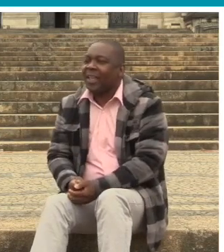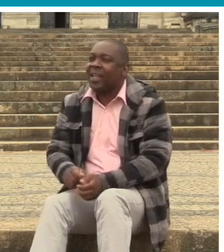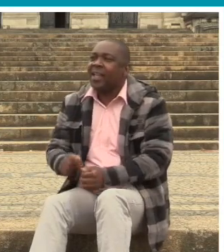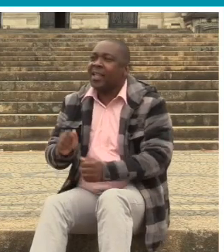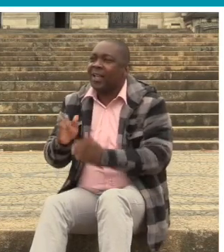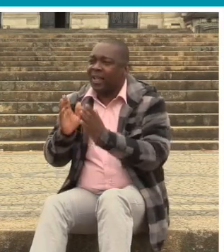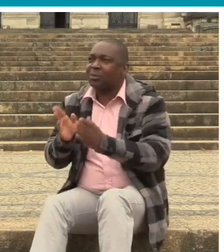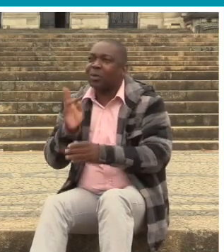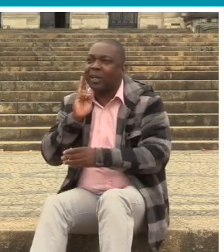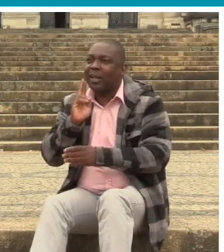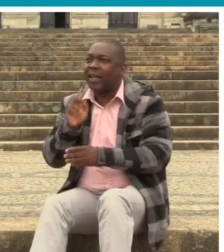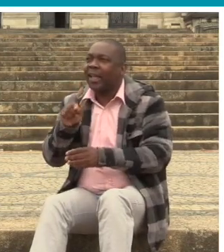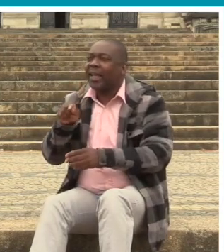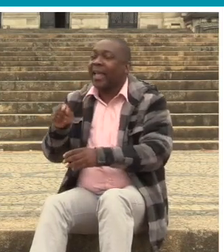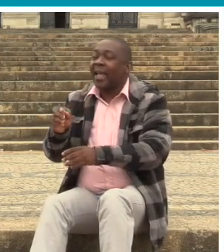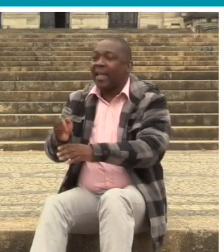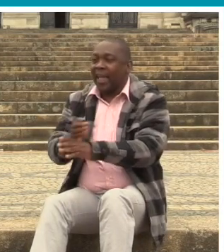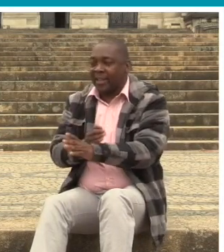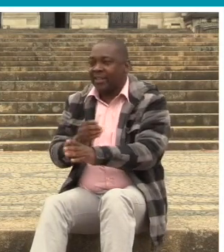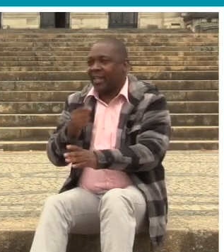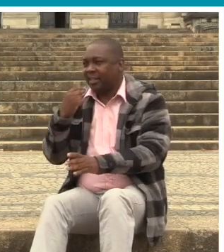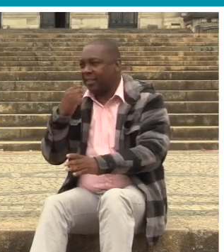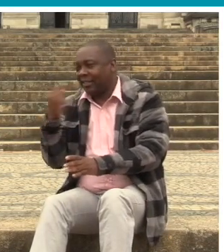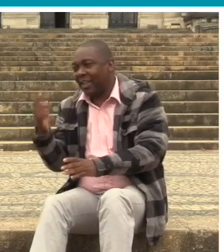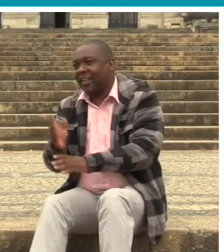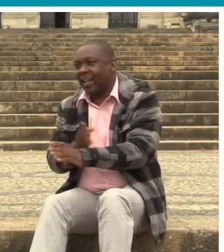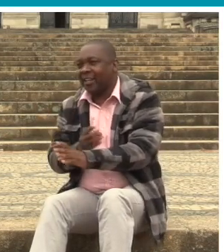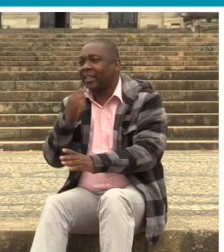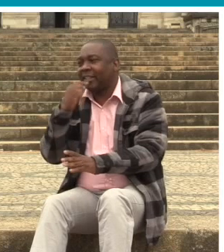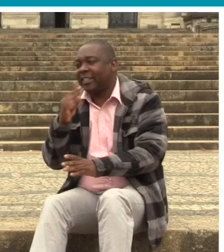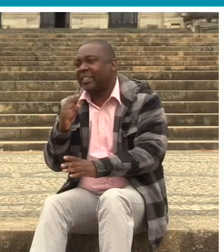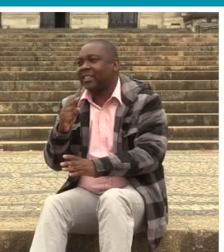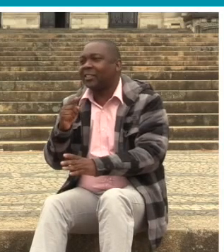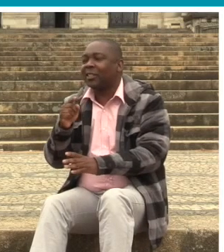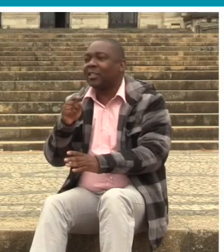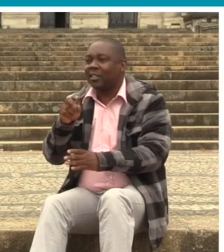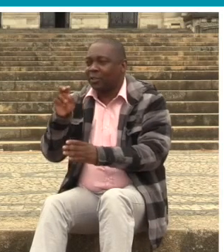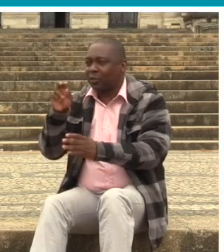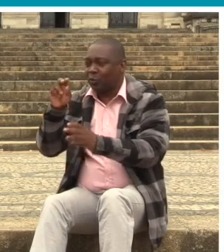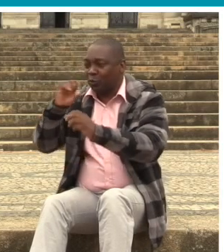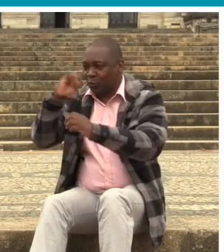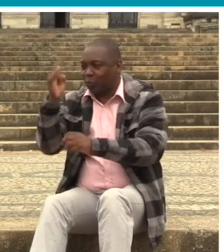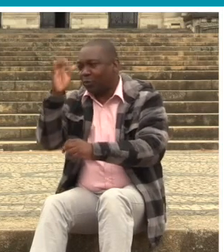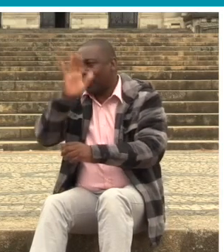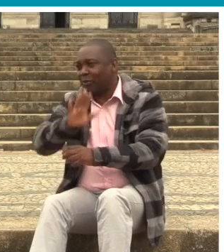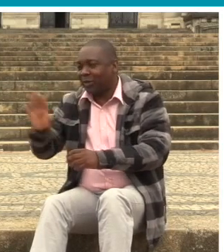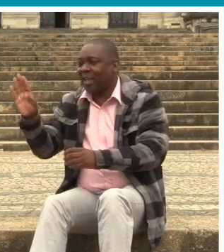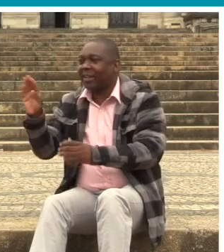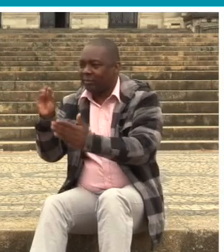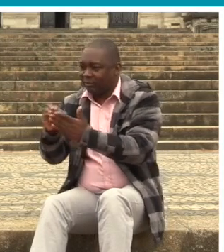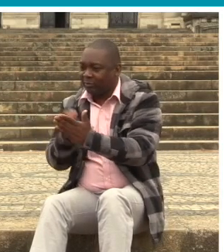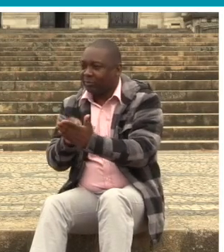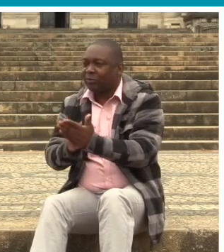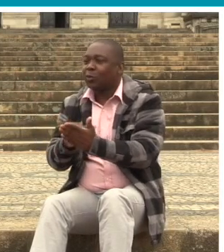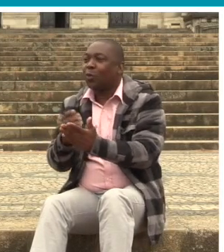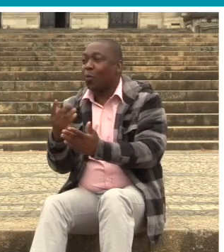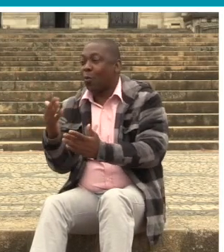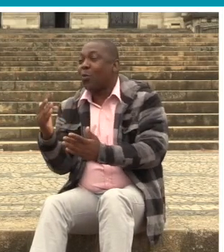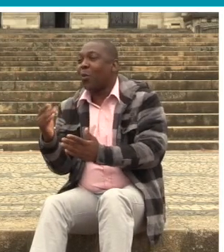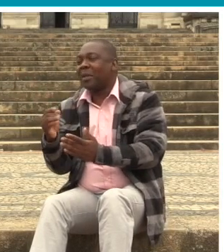em Moçambique. As pessoas com deficiência auditiva, como estava a dizer